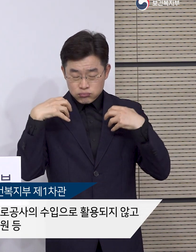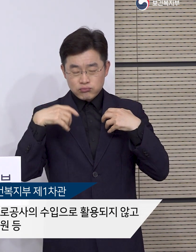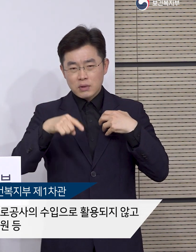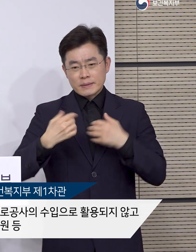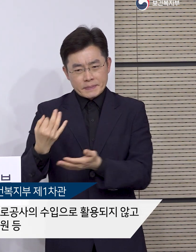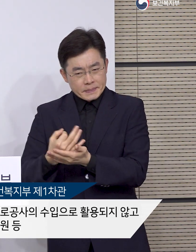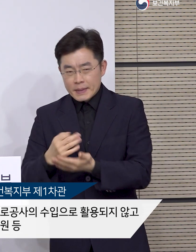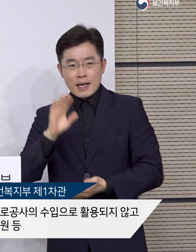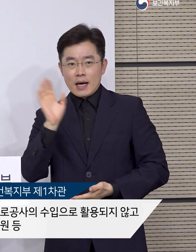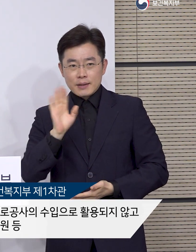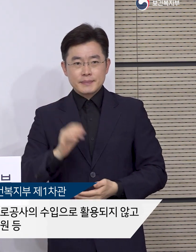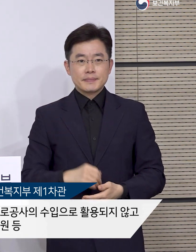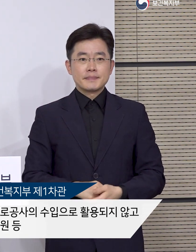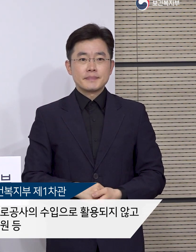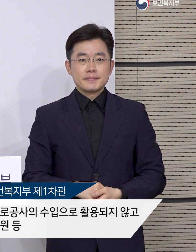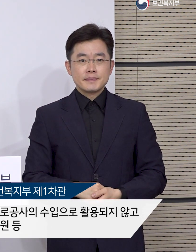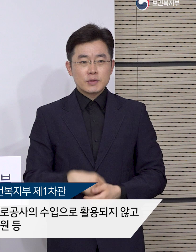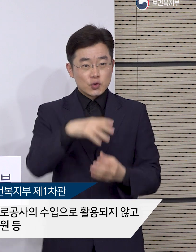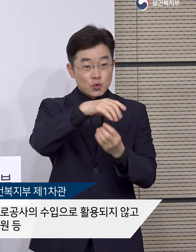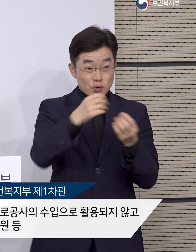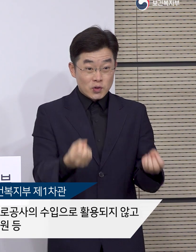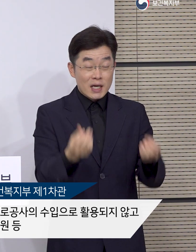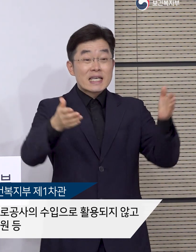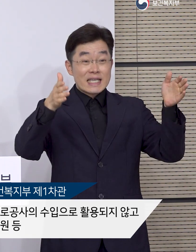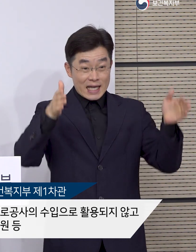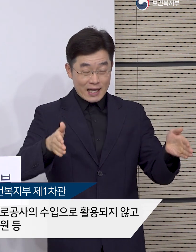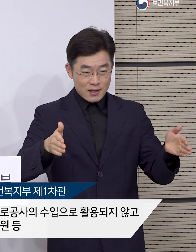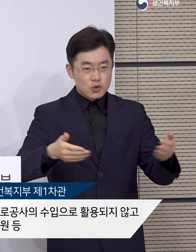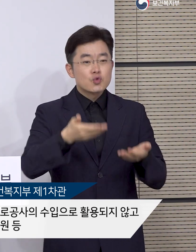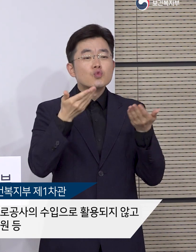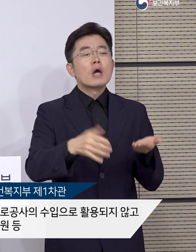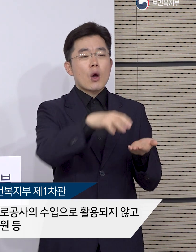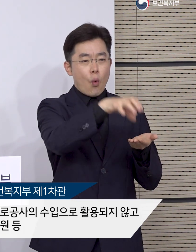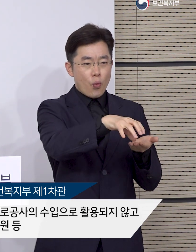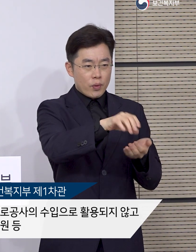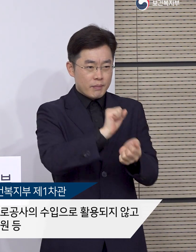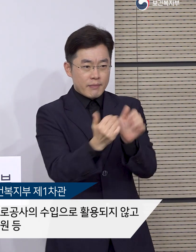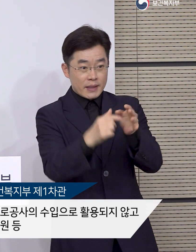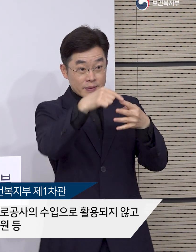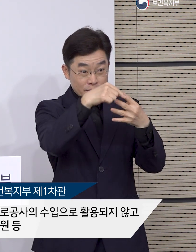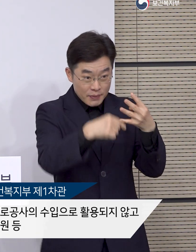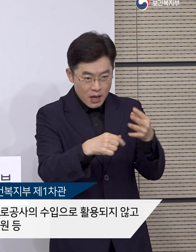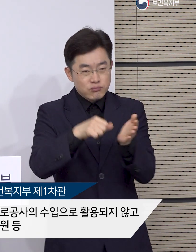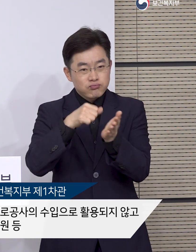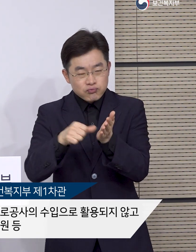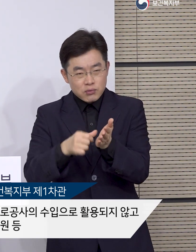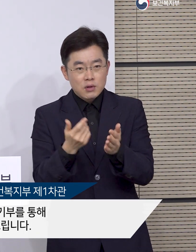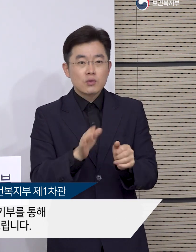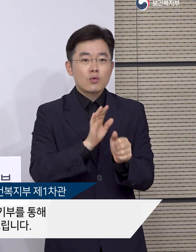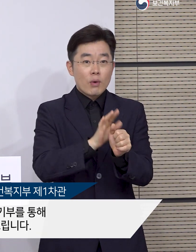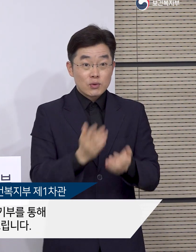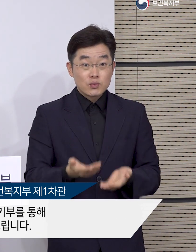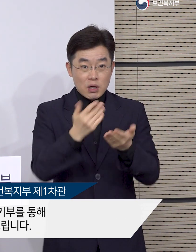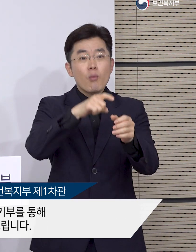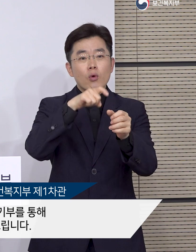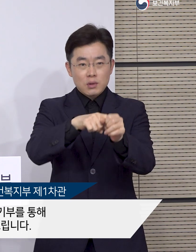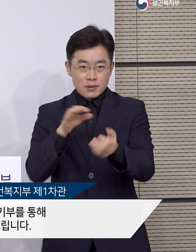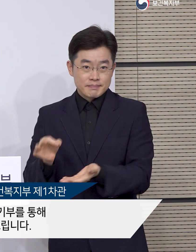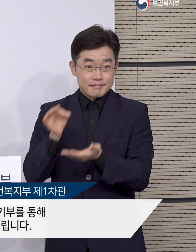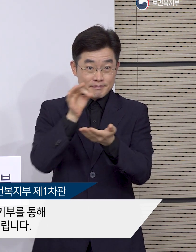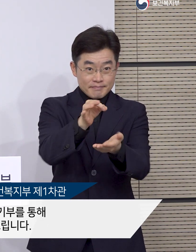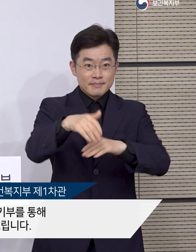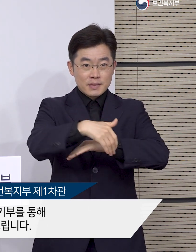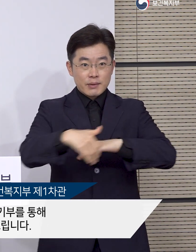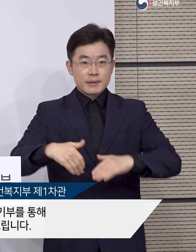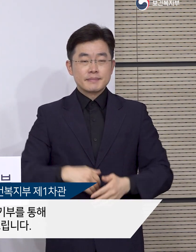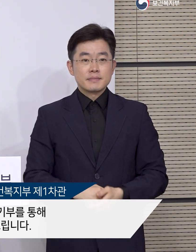수입으로 활용되지 않고 추석 연휴 기간 동안 휴게소 방역 인력과 물품 지원 등 코로나19 대응에